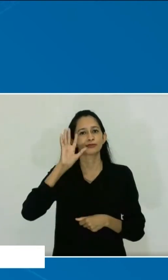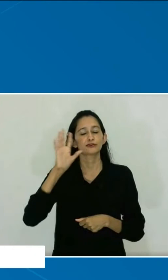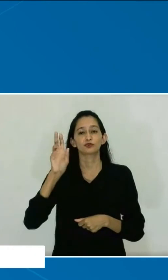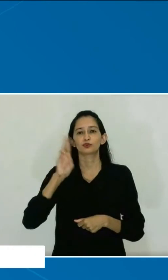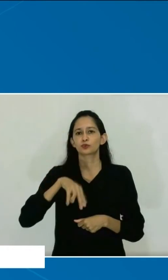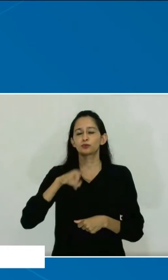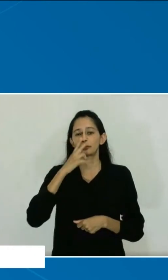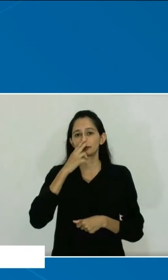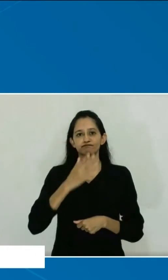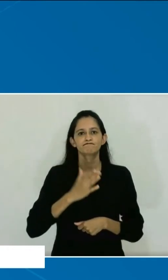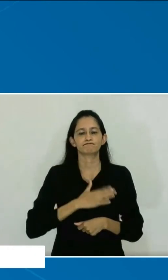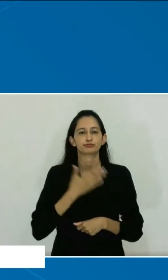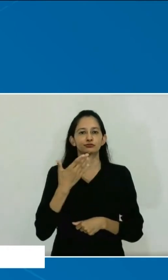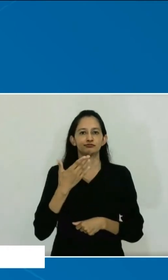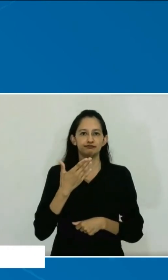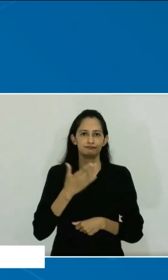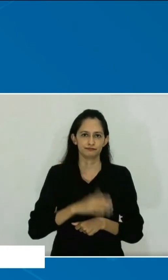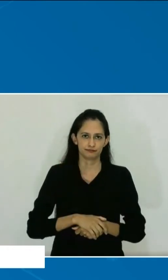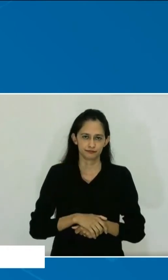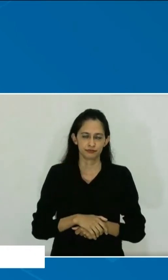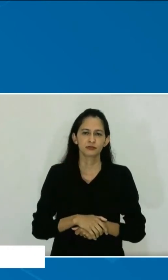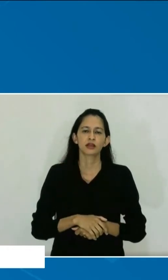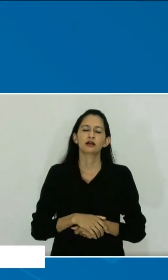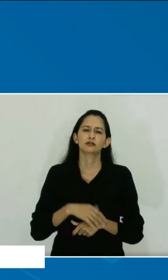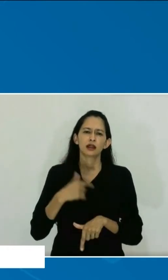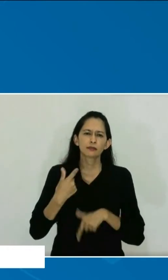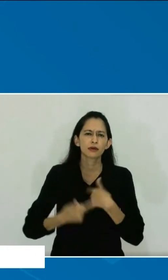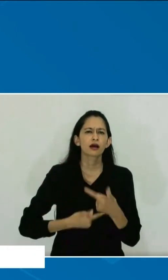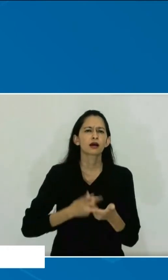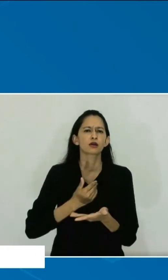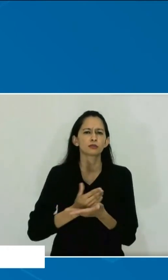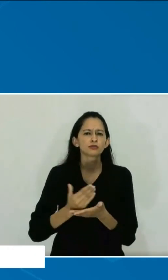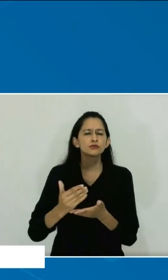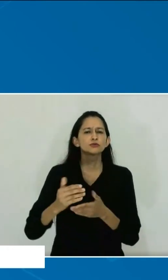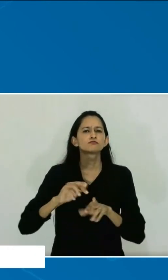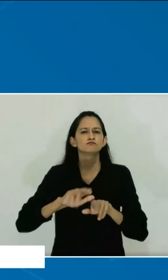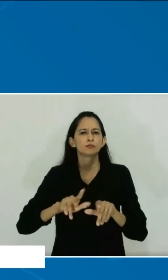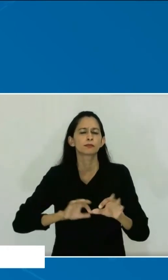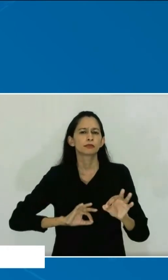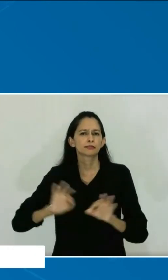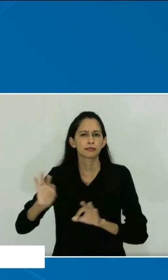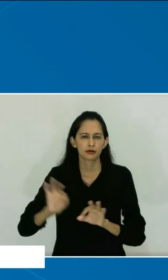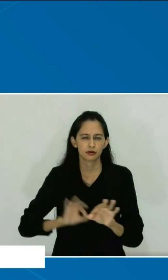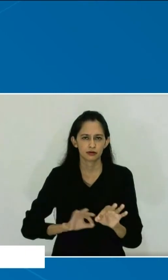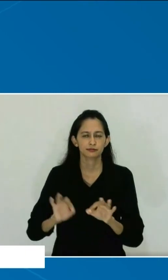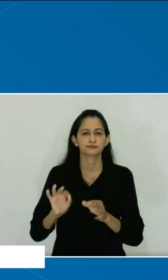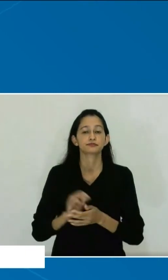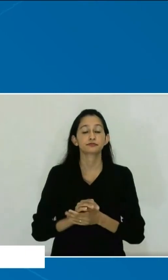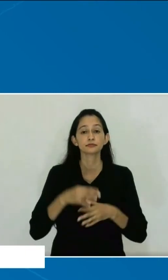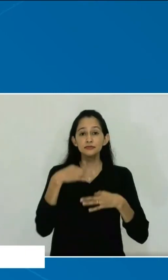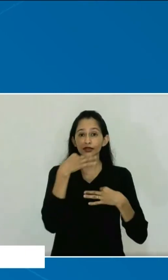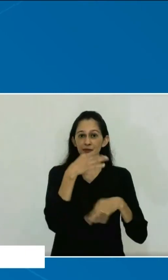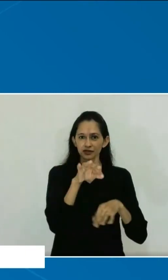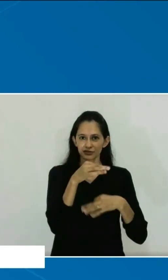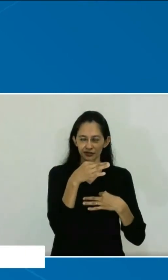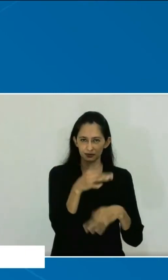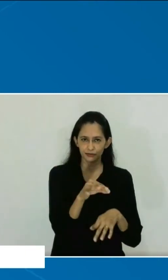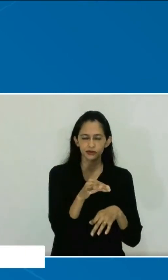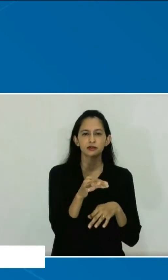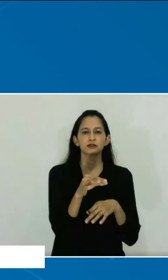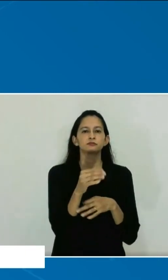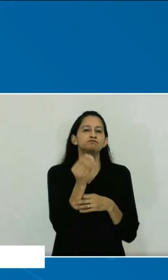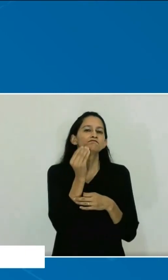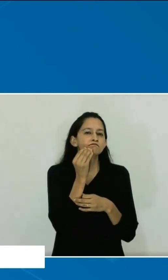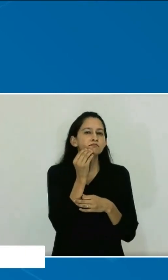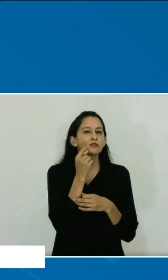a partir daí começaram diversos procedimentos preparatórios, né? Desde o planejamento de uma possível suspensão